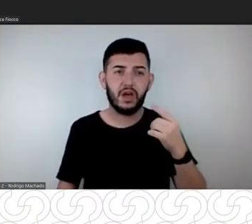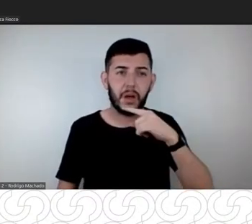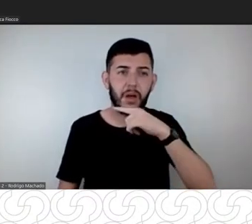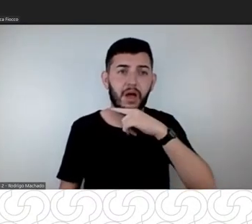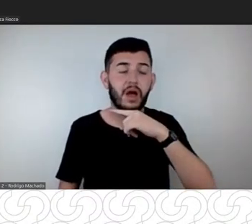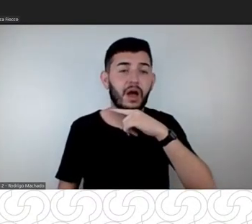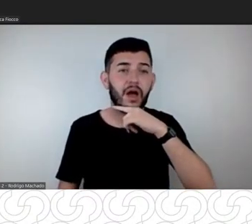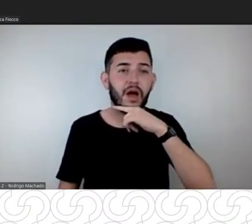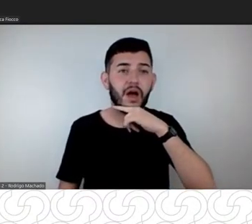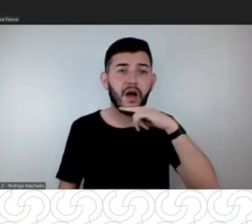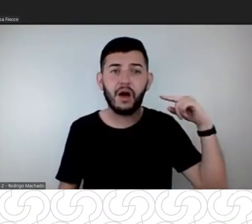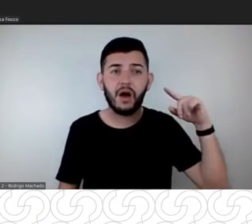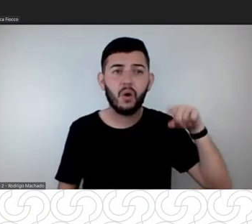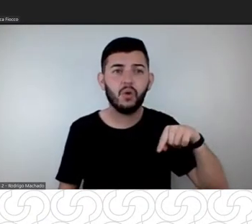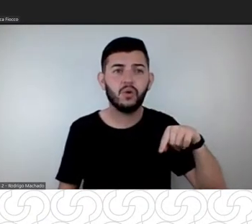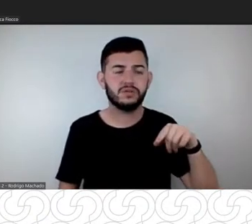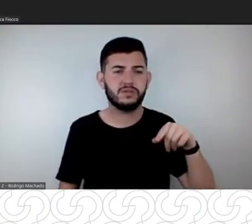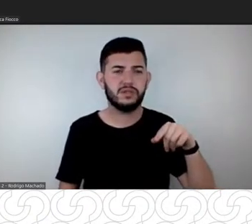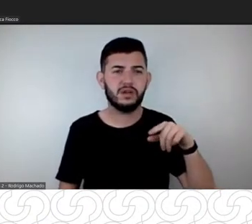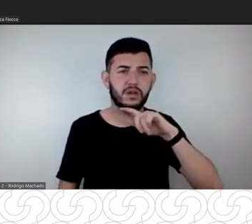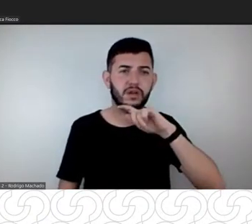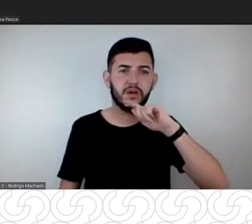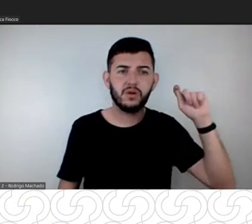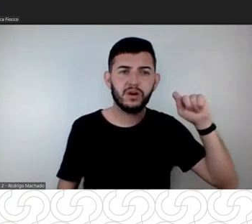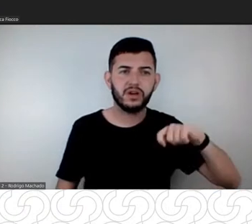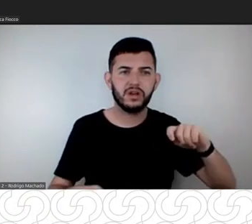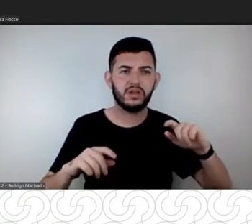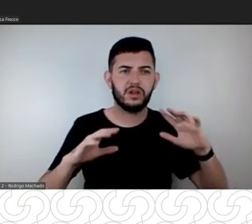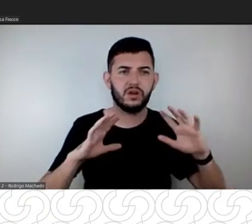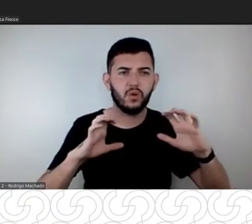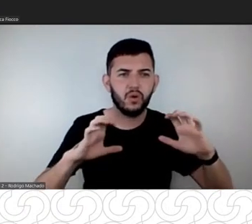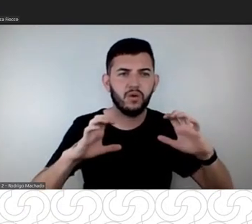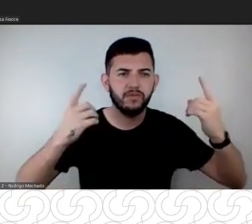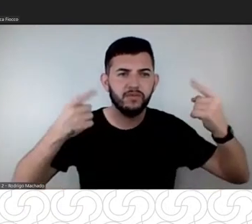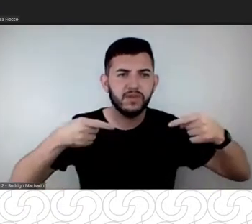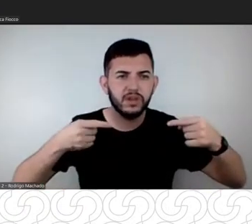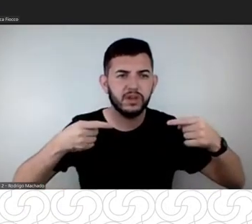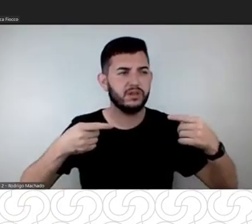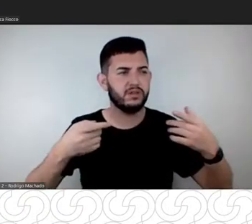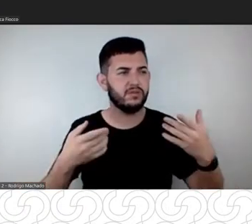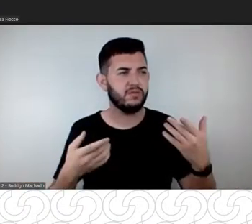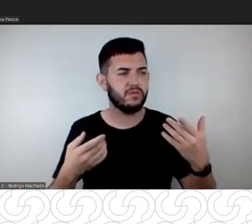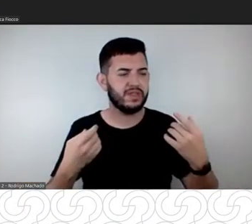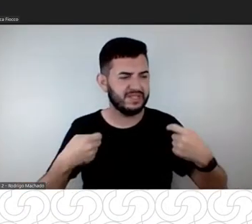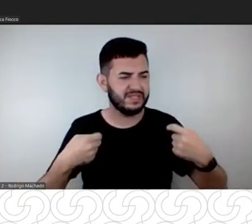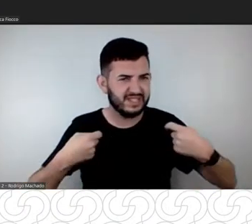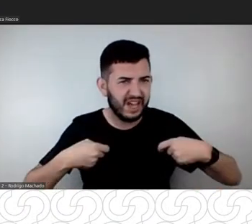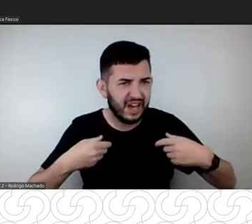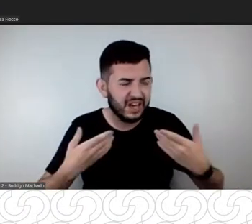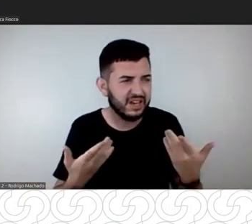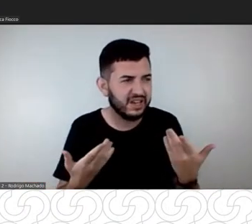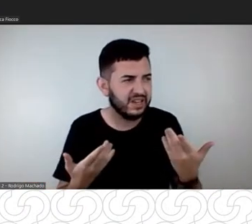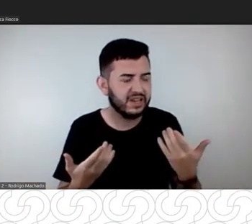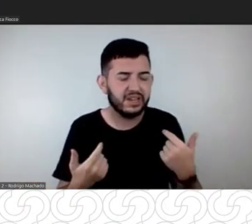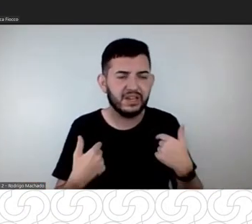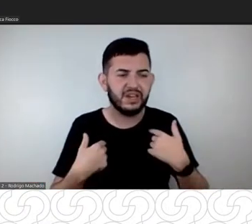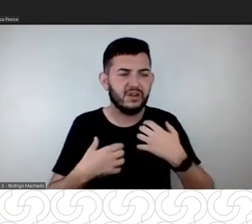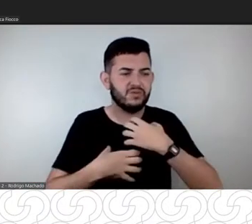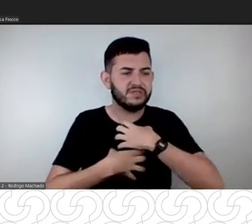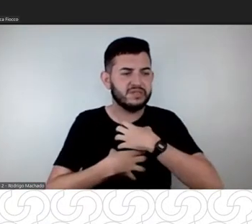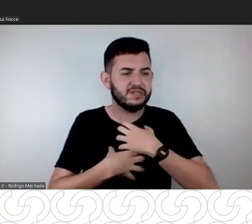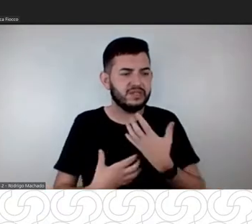conflito específico com a Ucrânia. E, para além disso, eu tenho também a impressão de que isso tem mais a